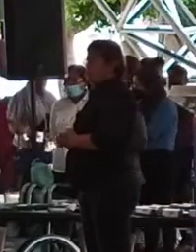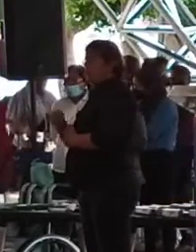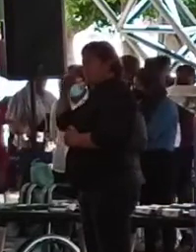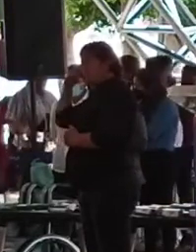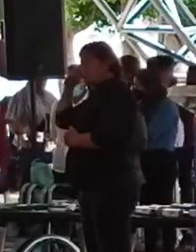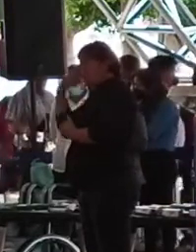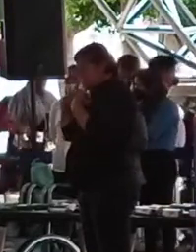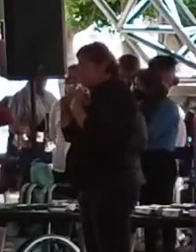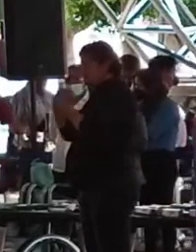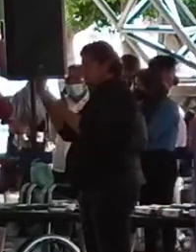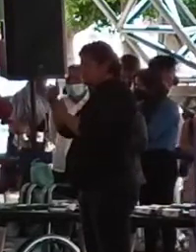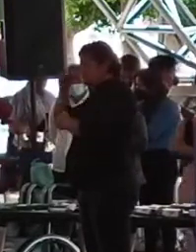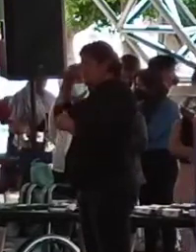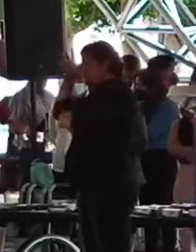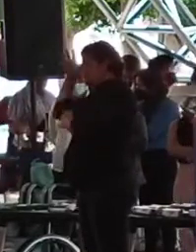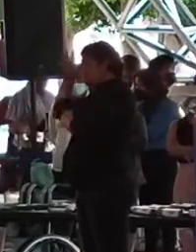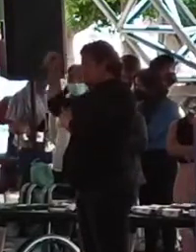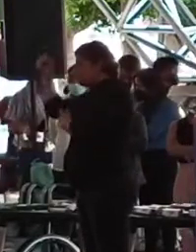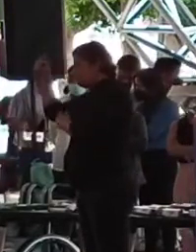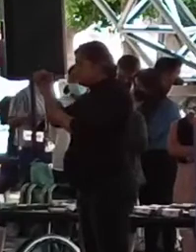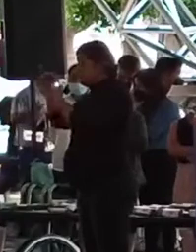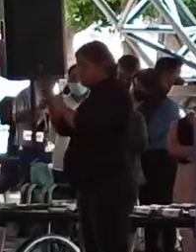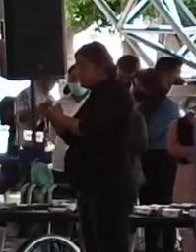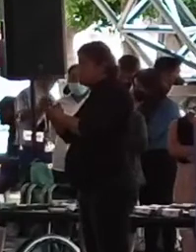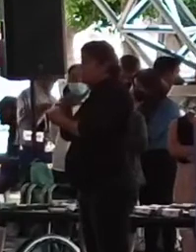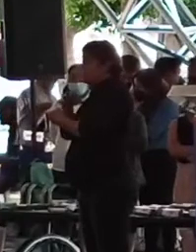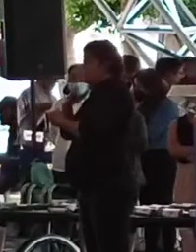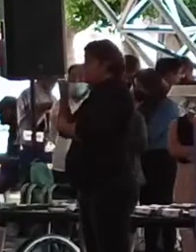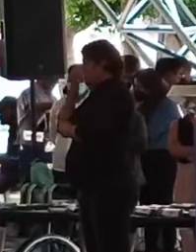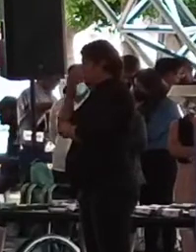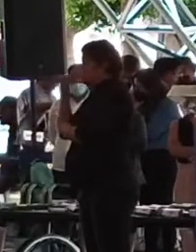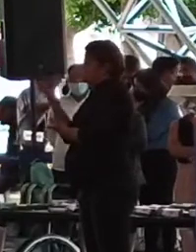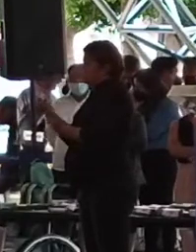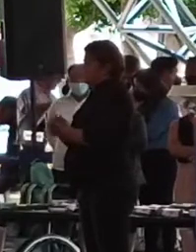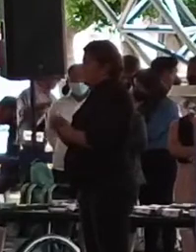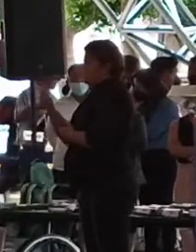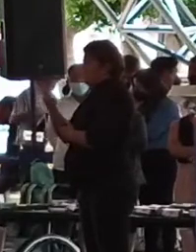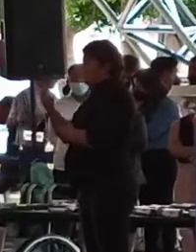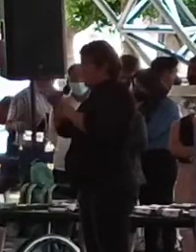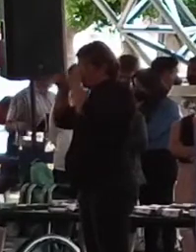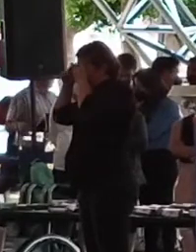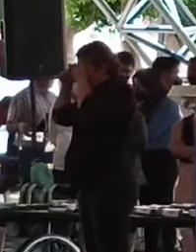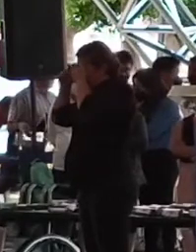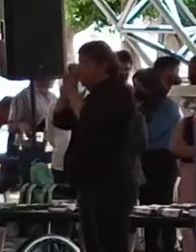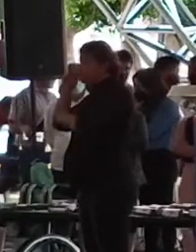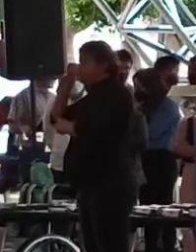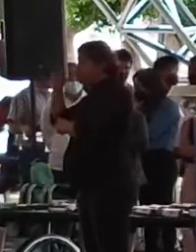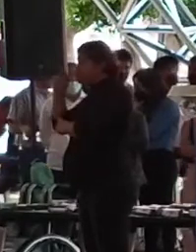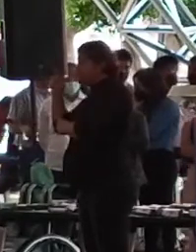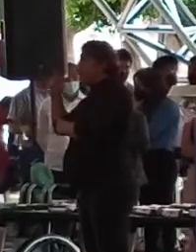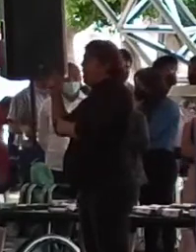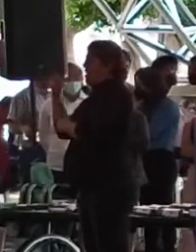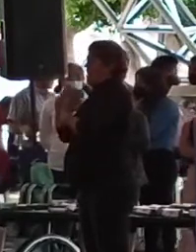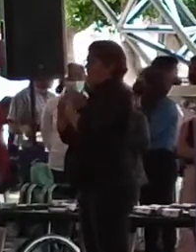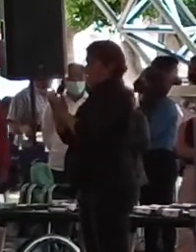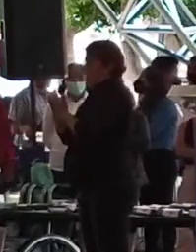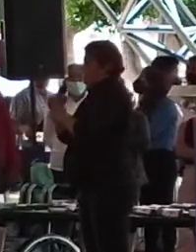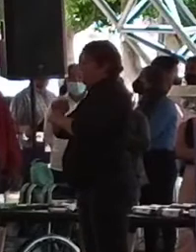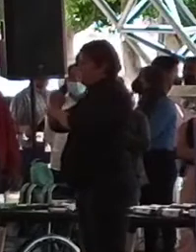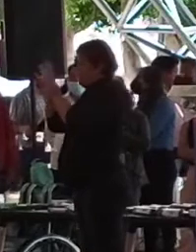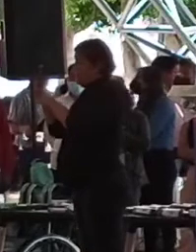comprender lo que tienen en clases cuando obviamente se necesiten lentes. Quiero también decirles que